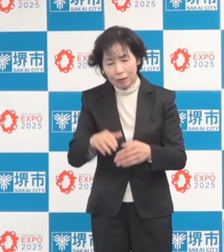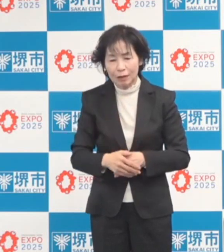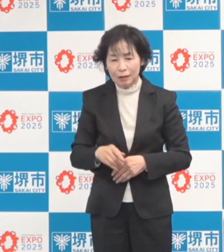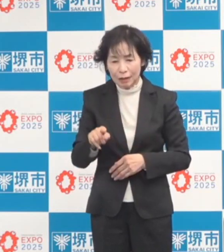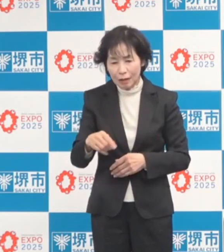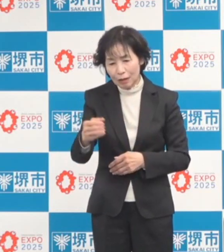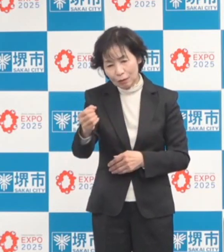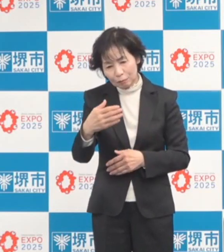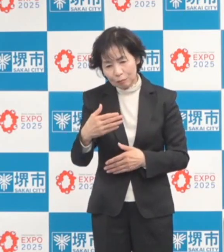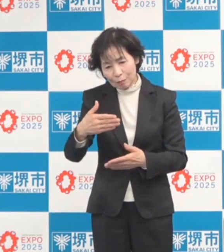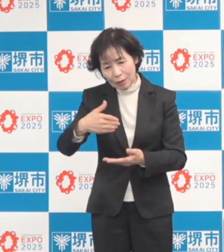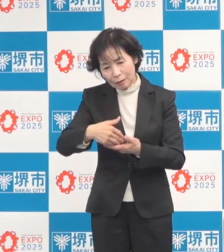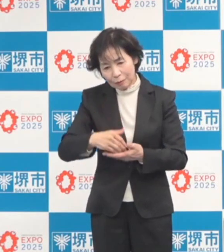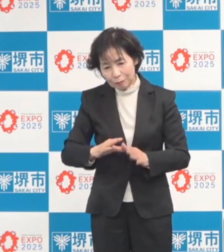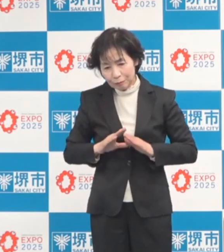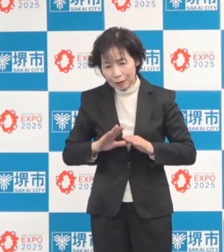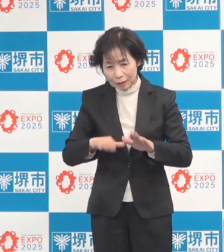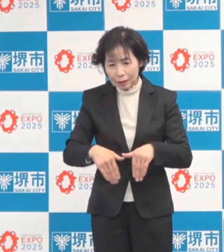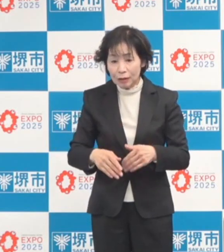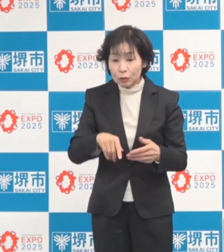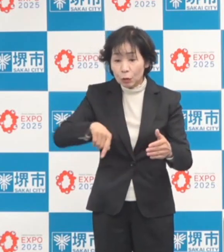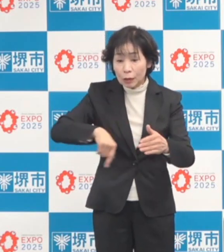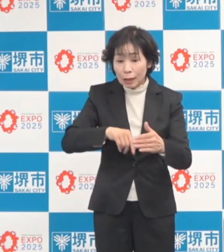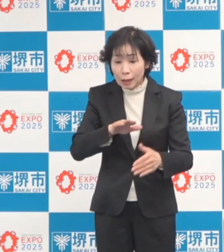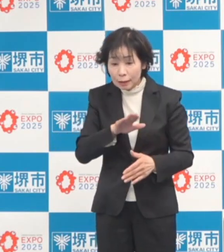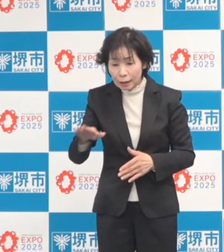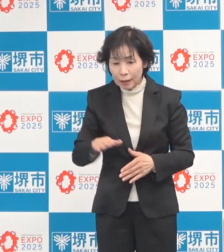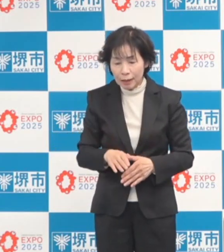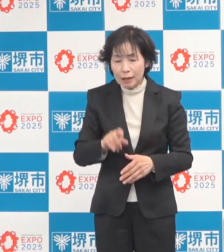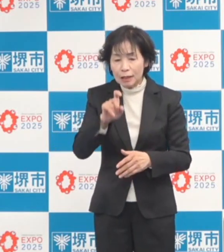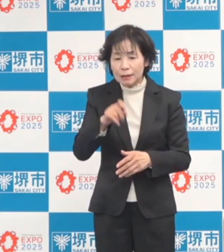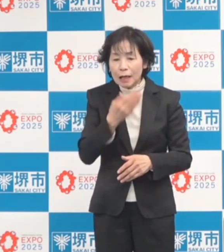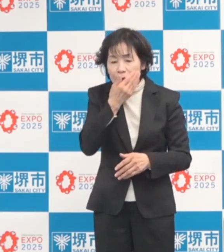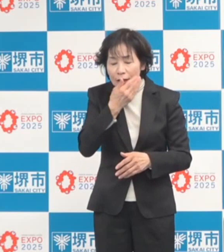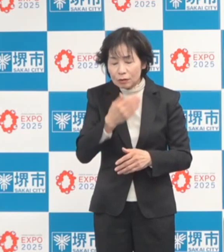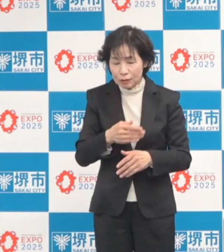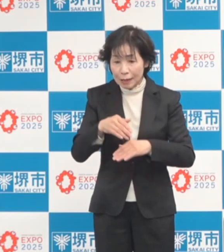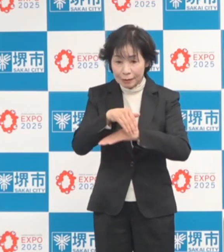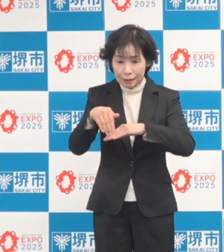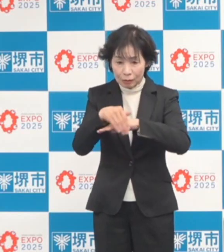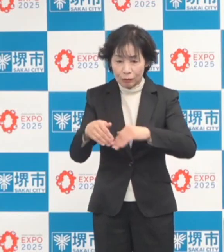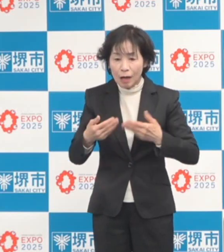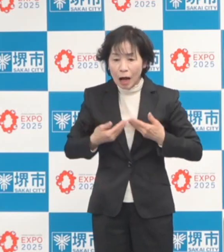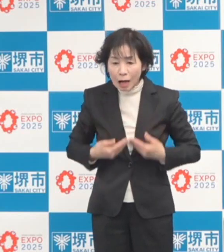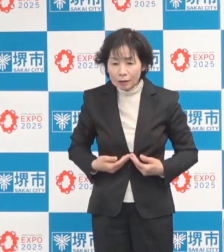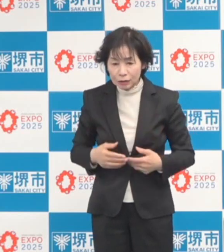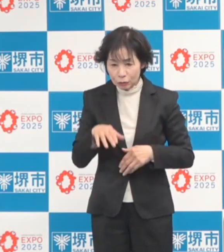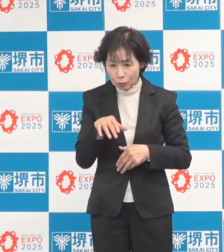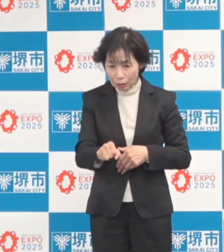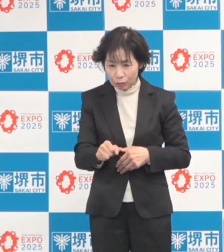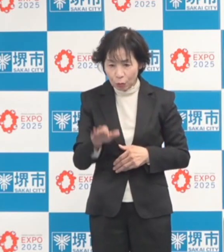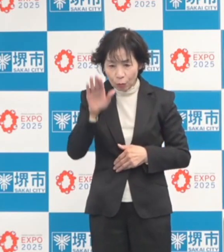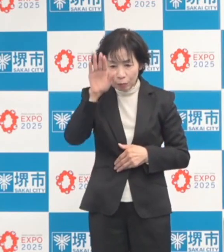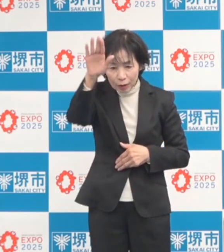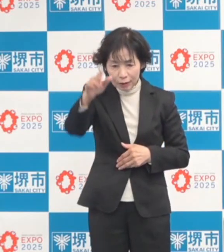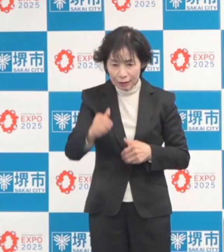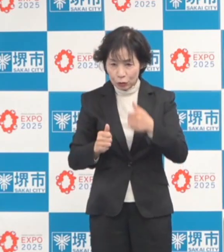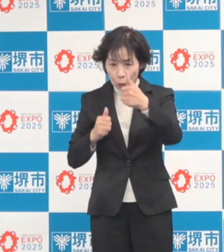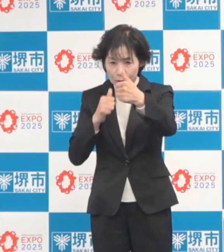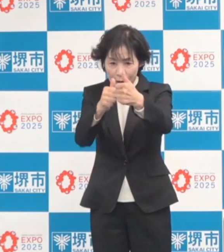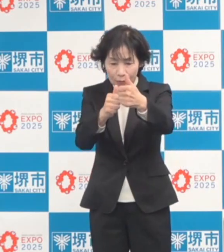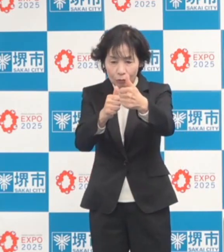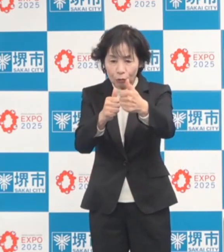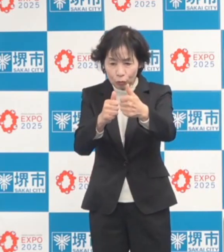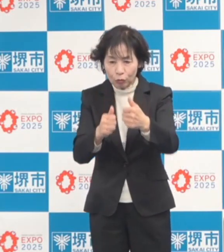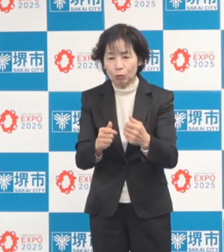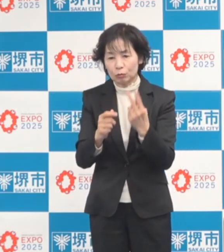っしゃってましたけれども、その中で、重点施策として安心の確保と未来への挑戦というのを挙げられてます